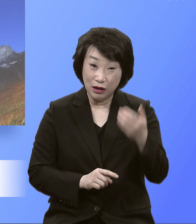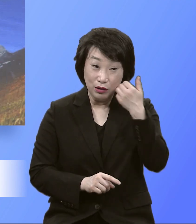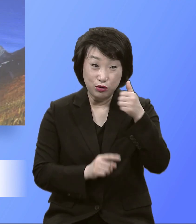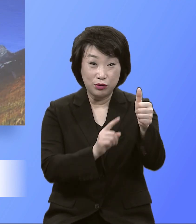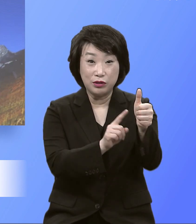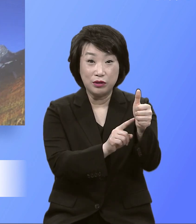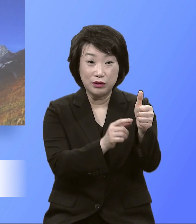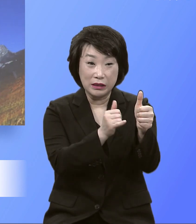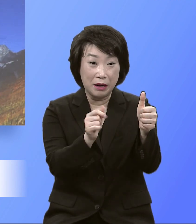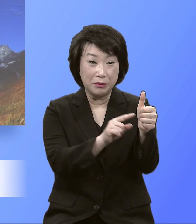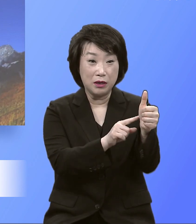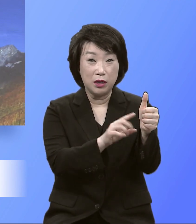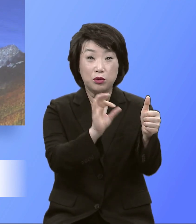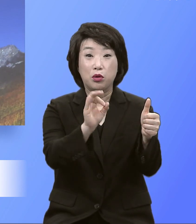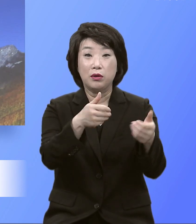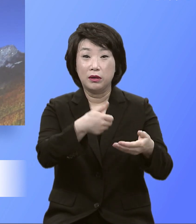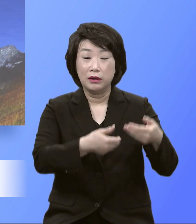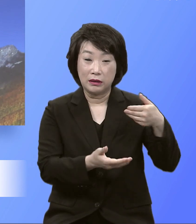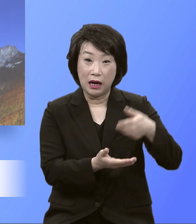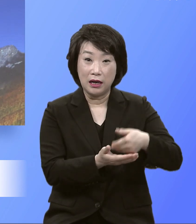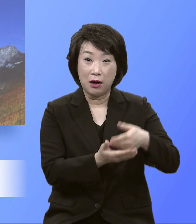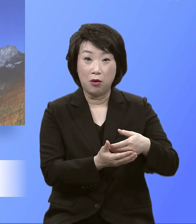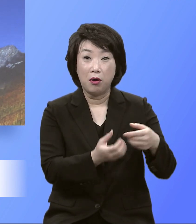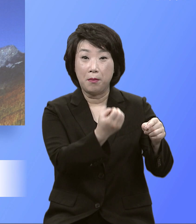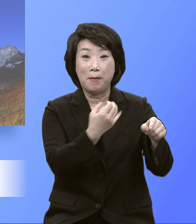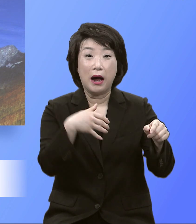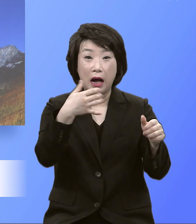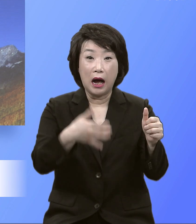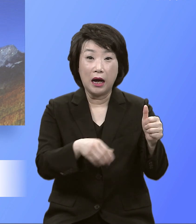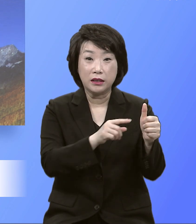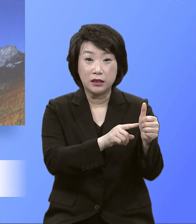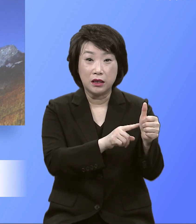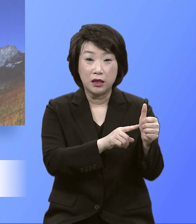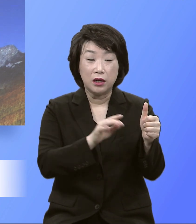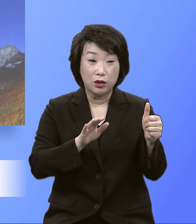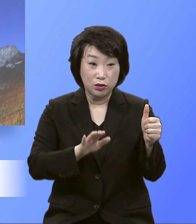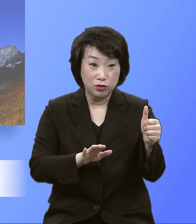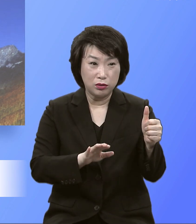상대편에서 나보고 빚을 달라고 안 해도